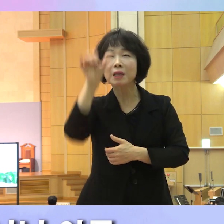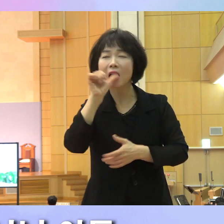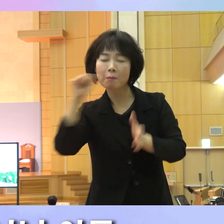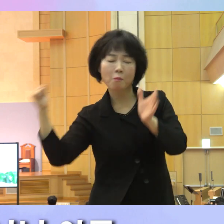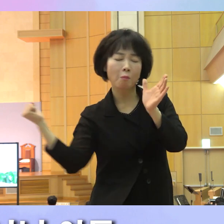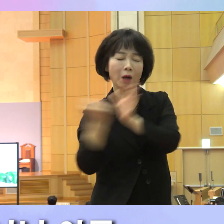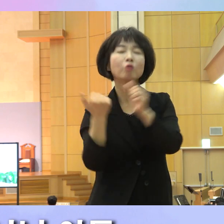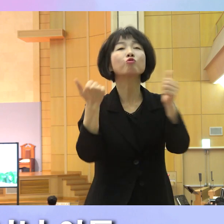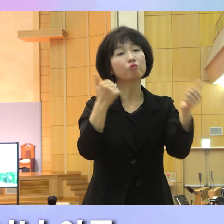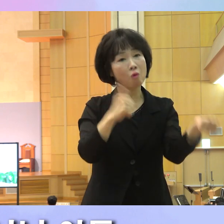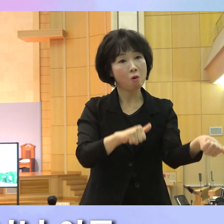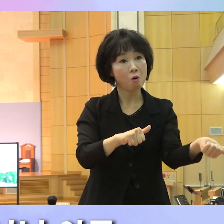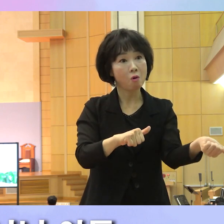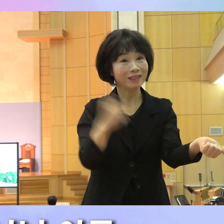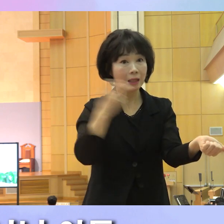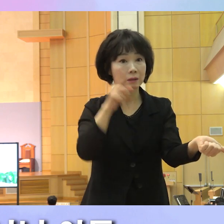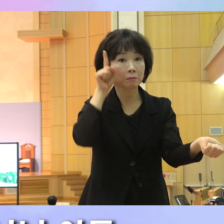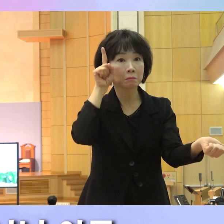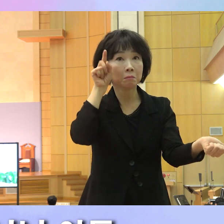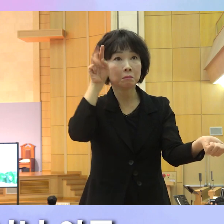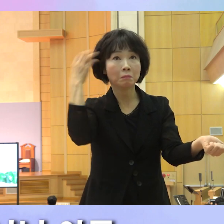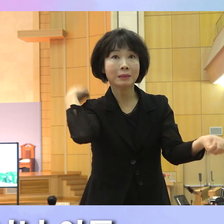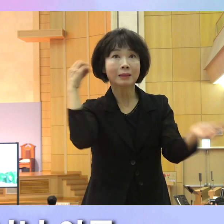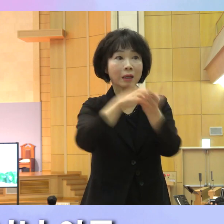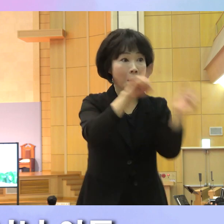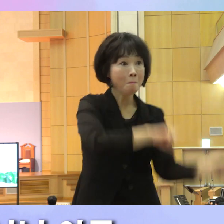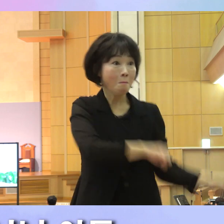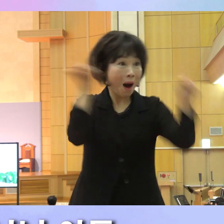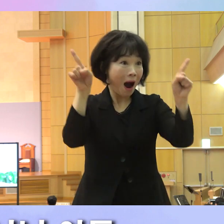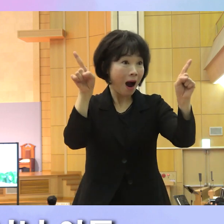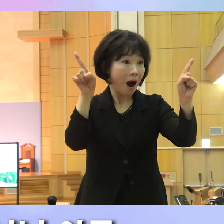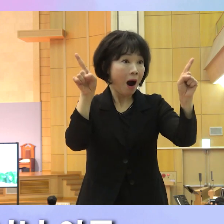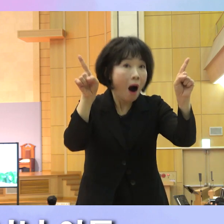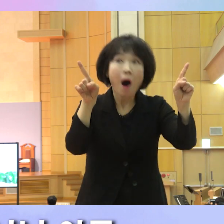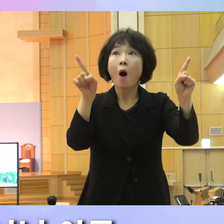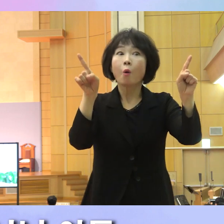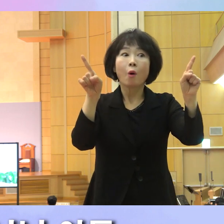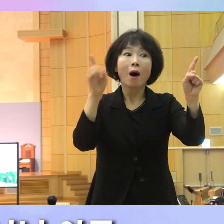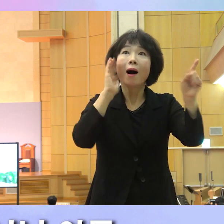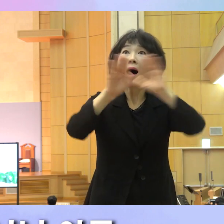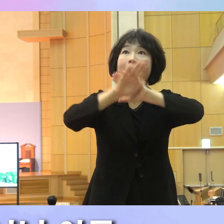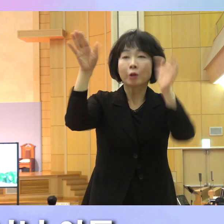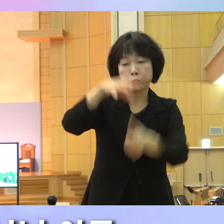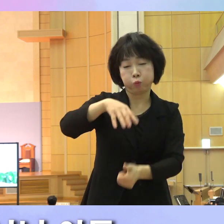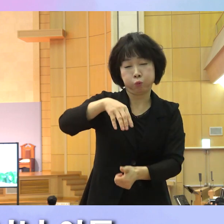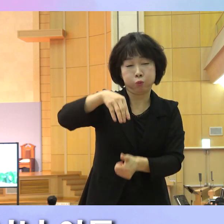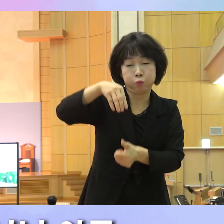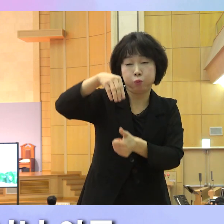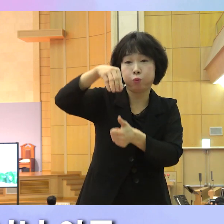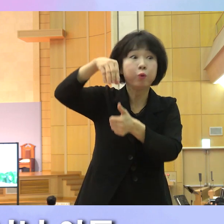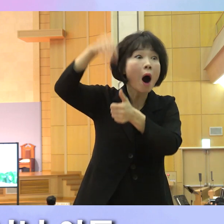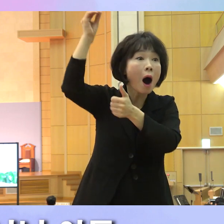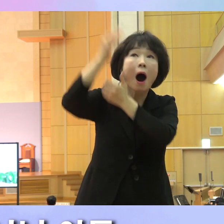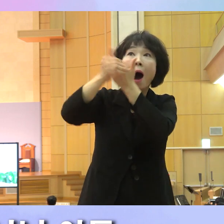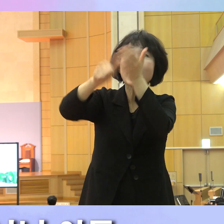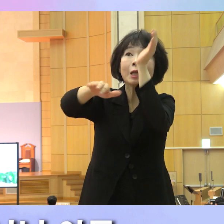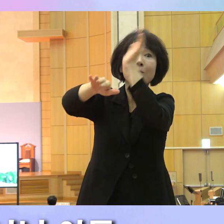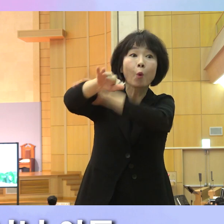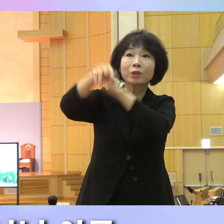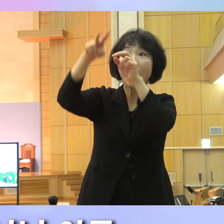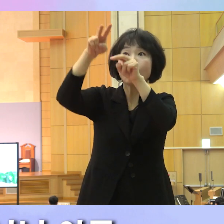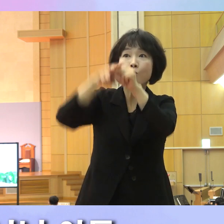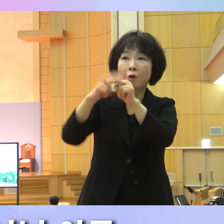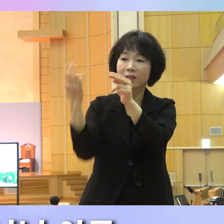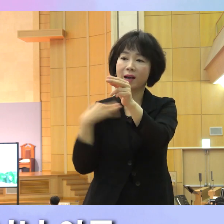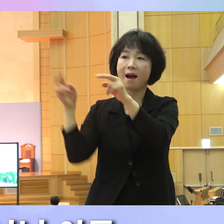3일 만에 살아난 후에 하늘로 승천해서 하나님 보좌 우편에